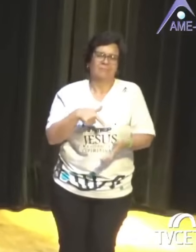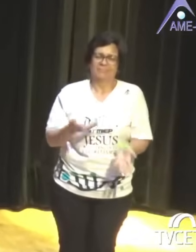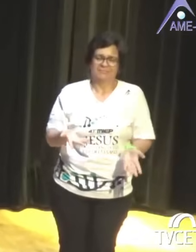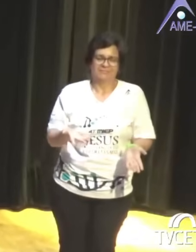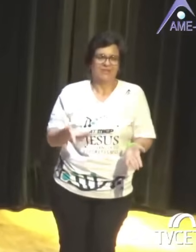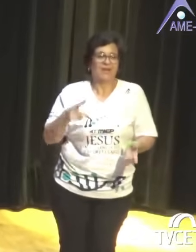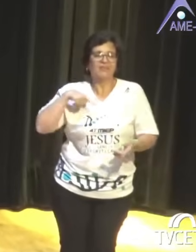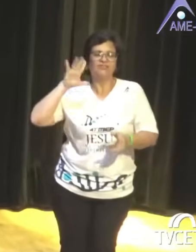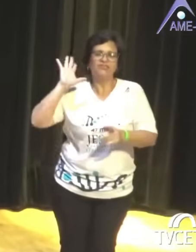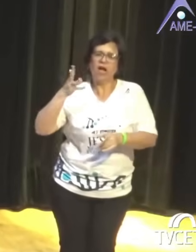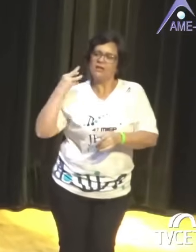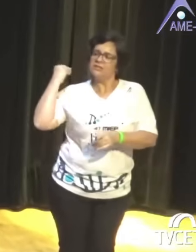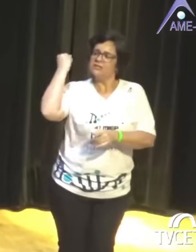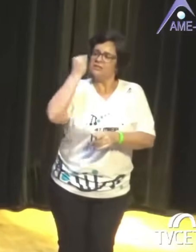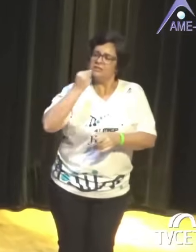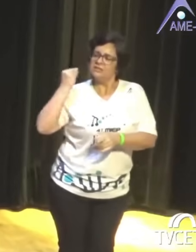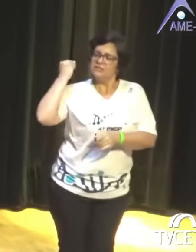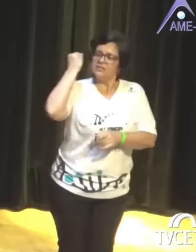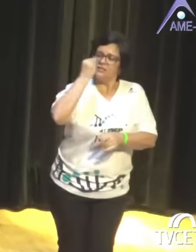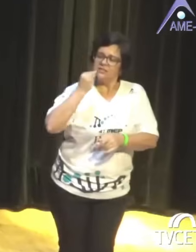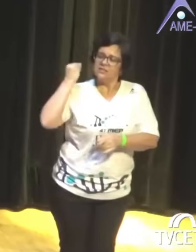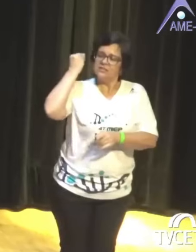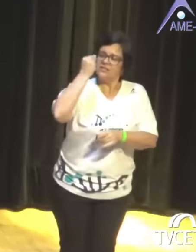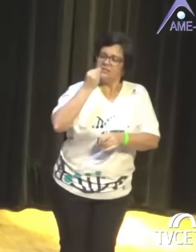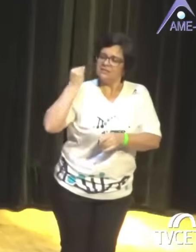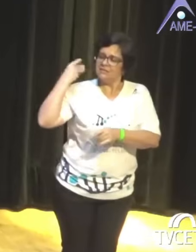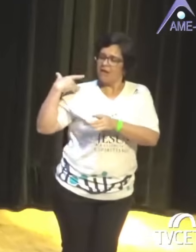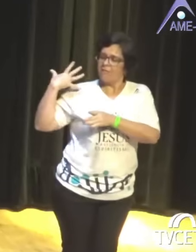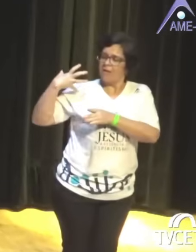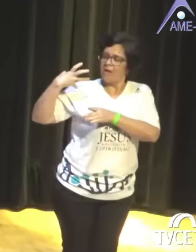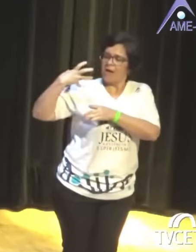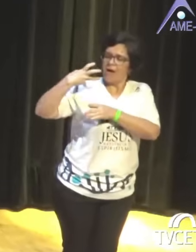experiências que antecedem sua